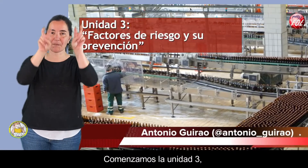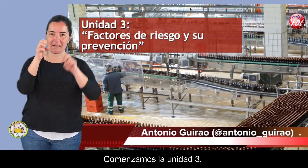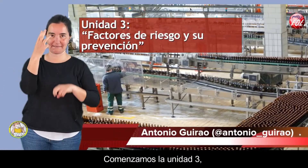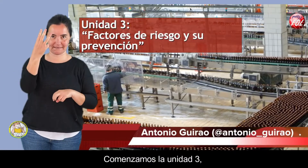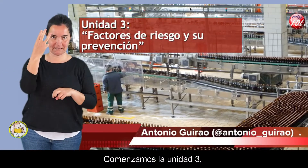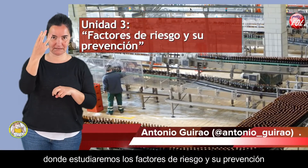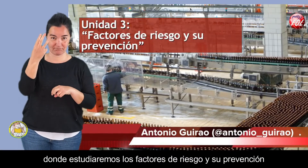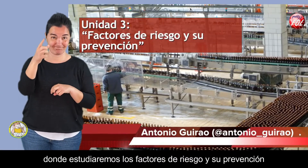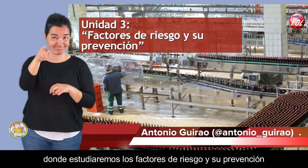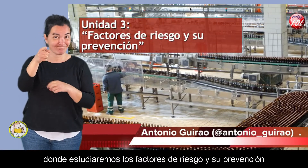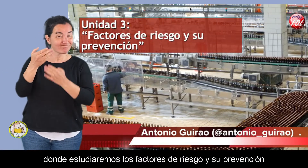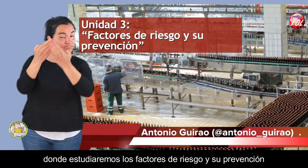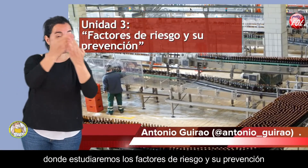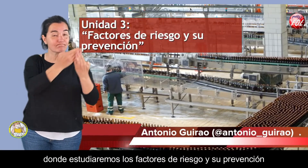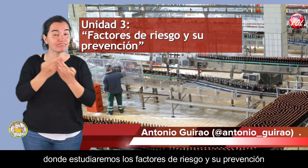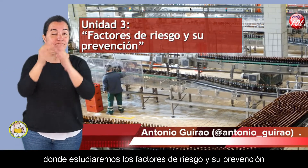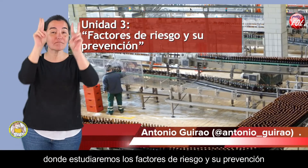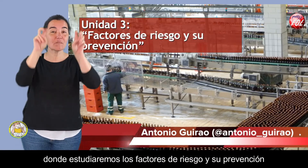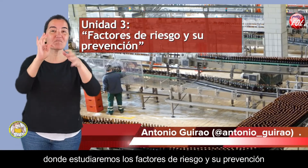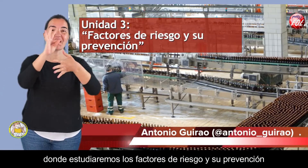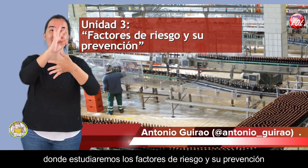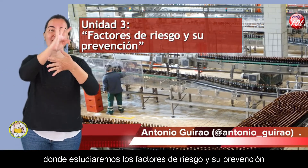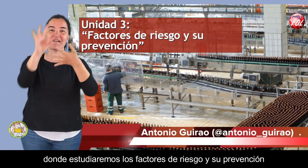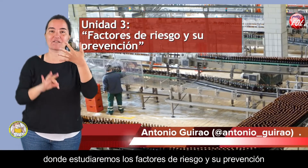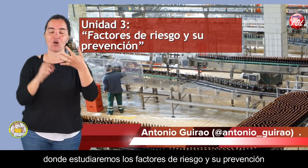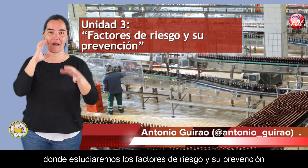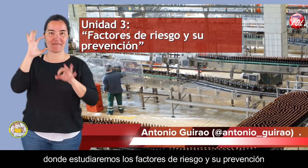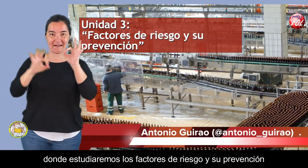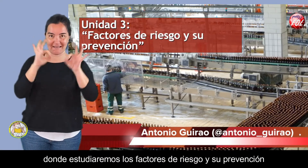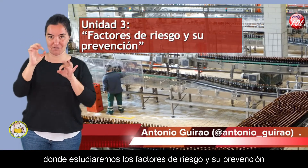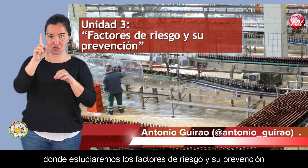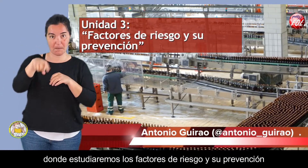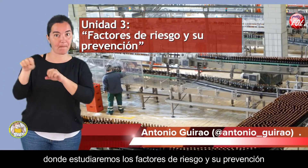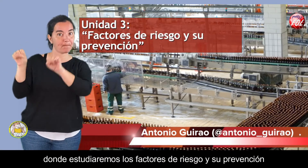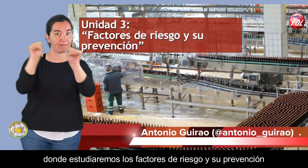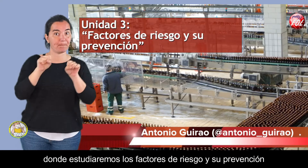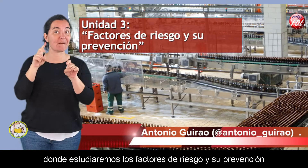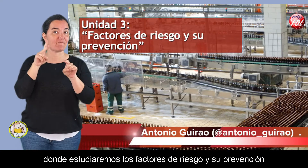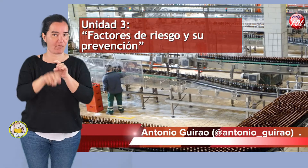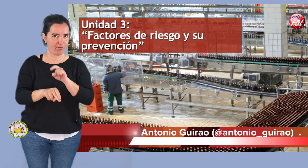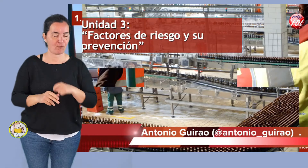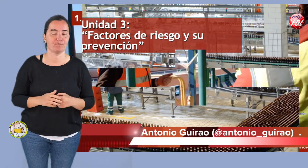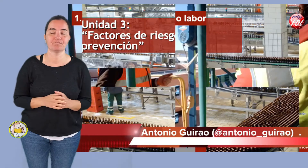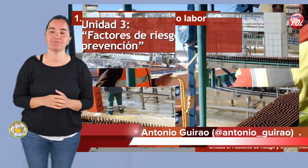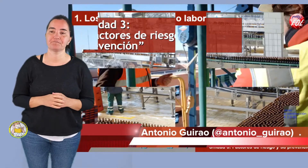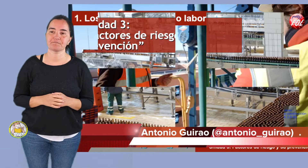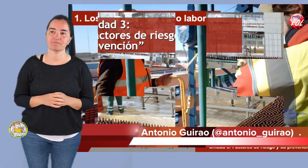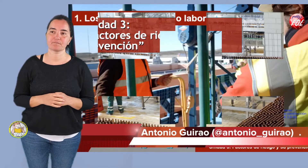Comenzamos la unidad 3, donde estudiaremos los factores de riesgo y su prevención.